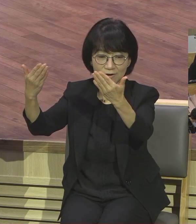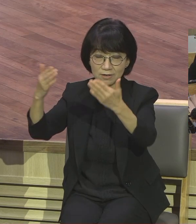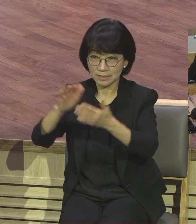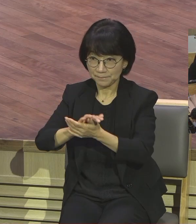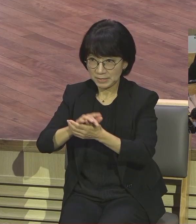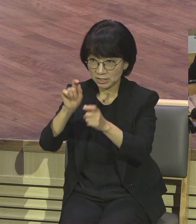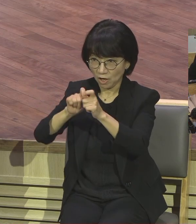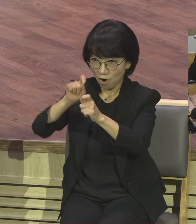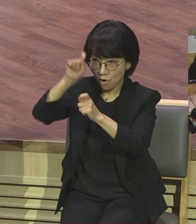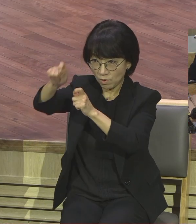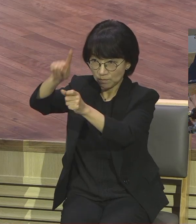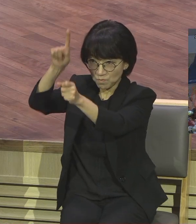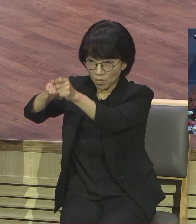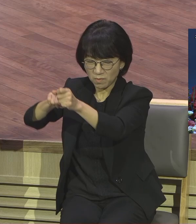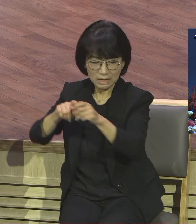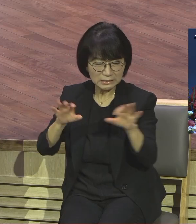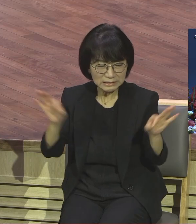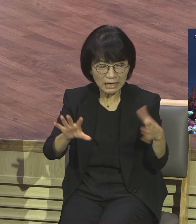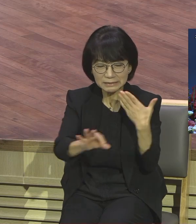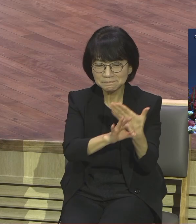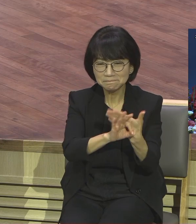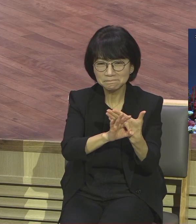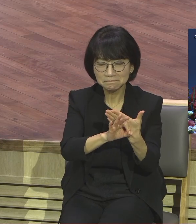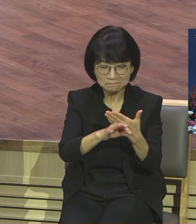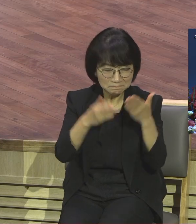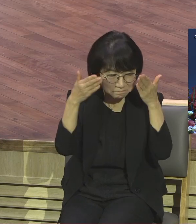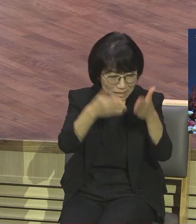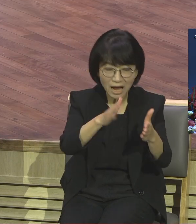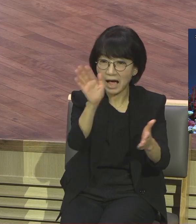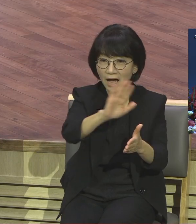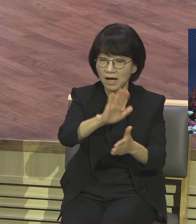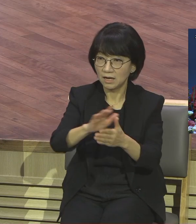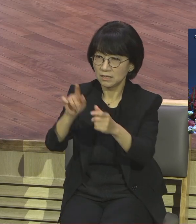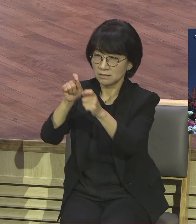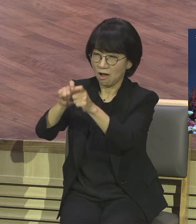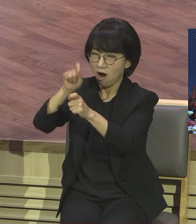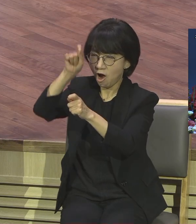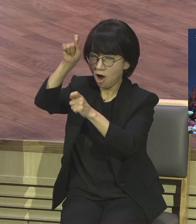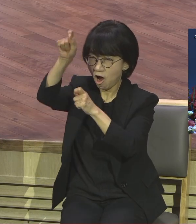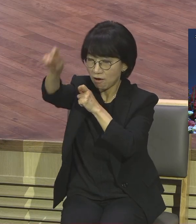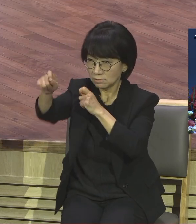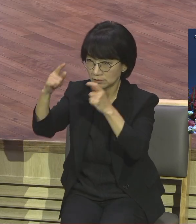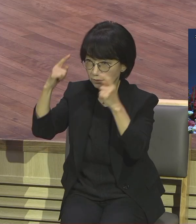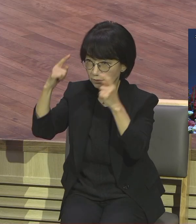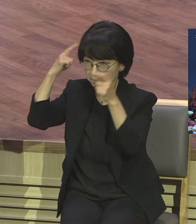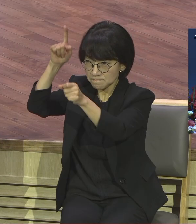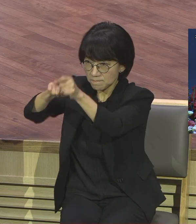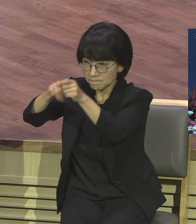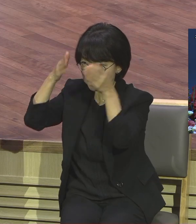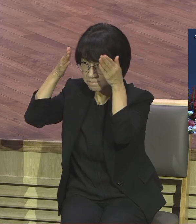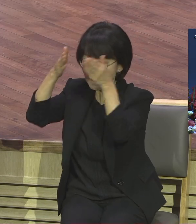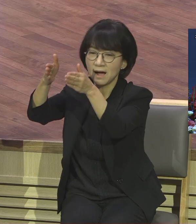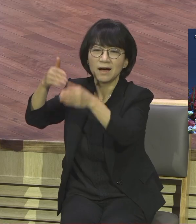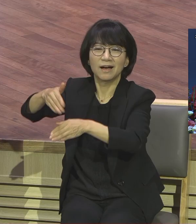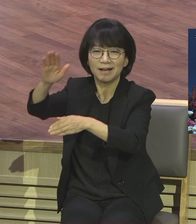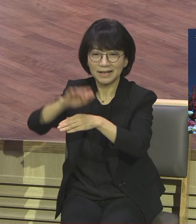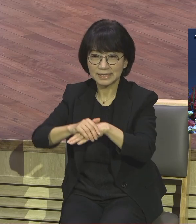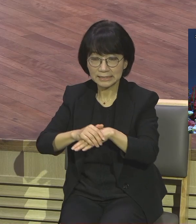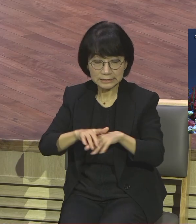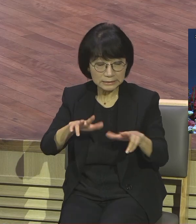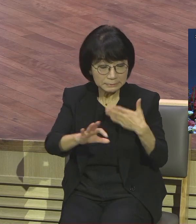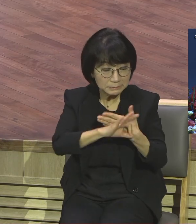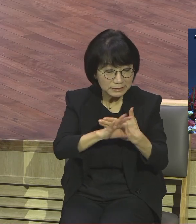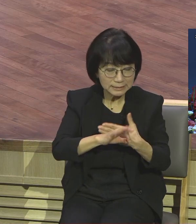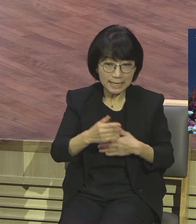거기에 목표를 두고 살아가라는 얘기예요. 영원이 나의 목표다. 일시적인 거, 내 여기 순간적인 거, 내 자리, 내